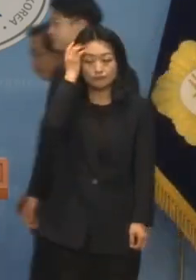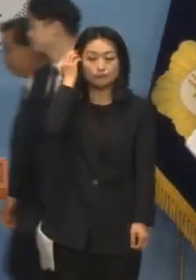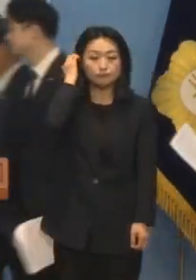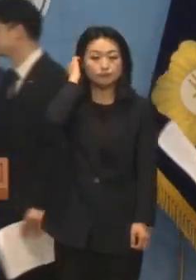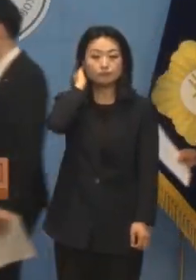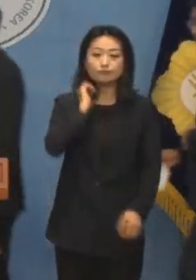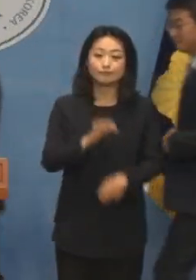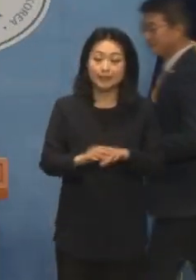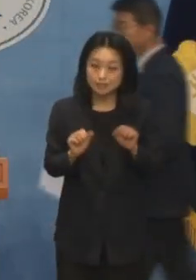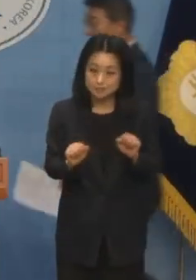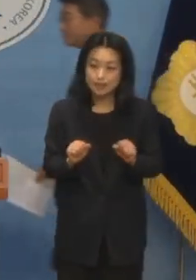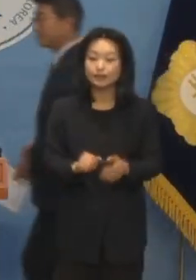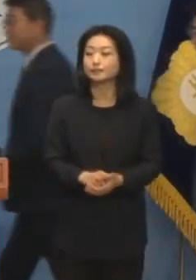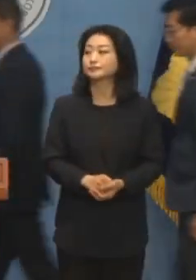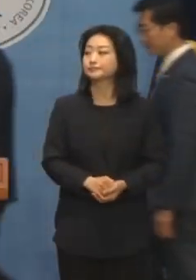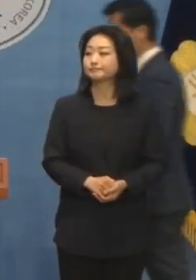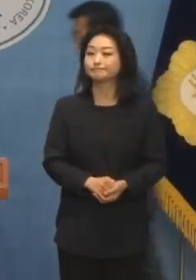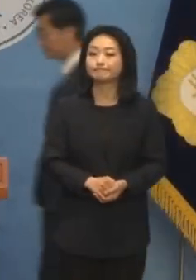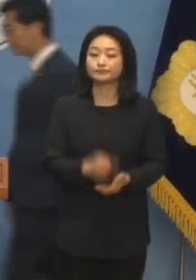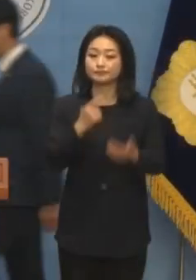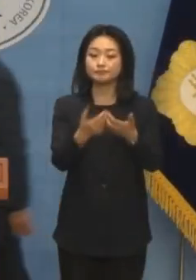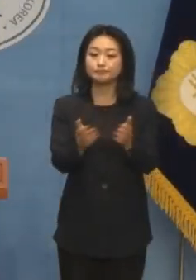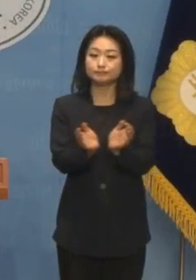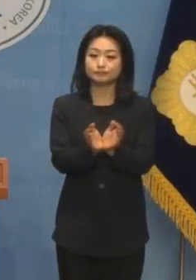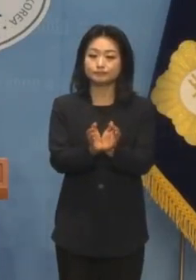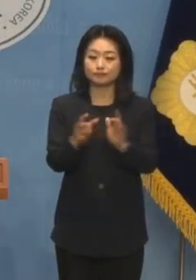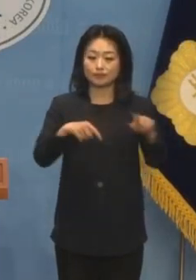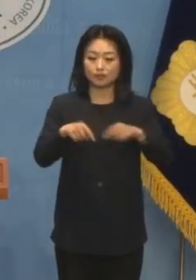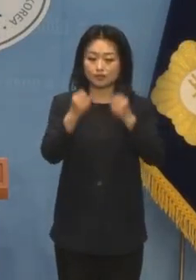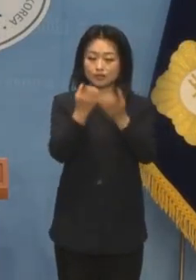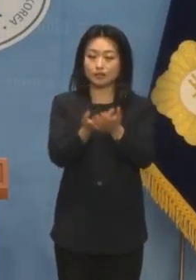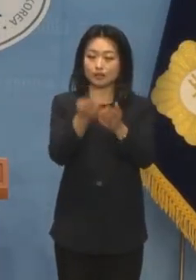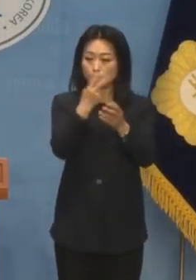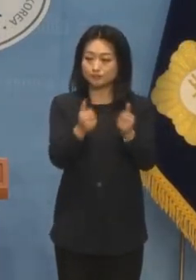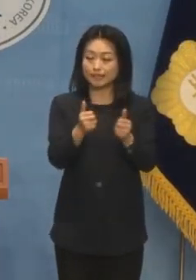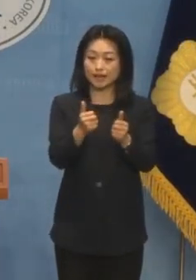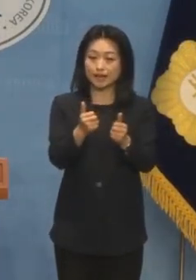예, 안녕하십니까. 더불어민주당 정치검찰 사건 조작